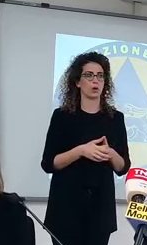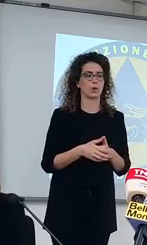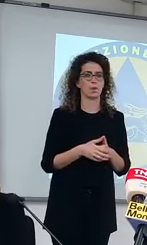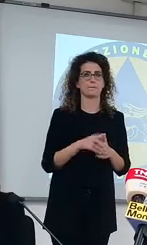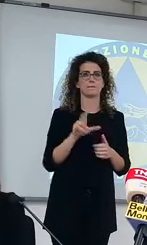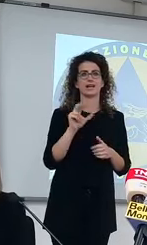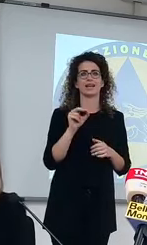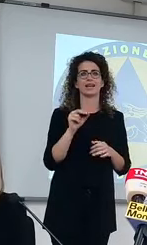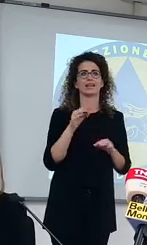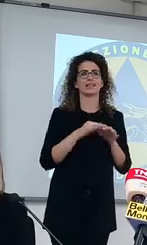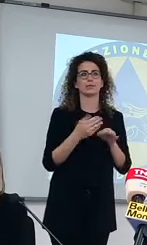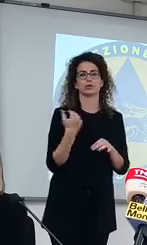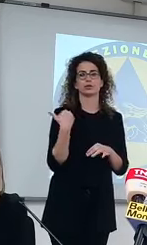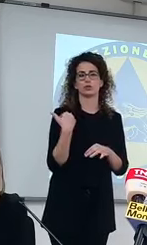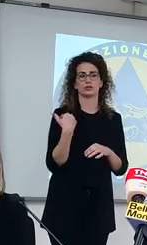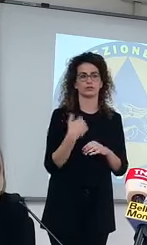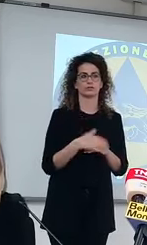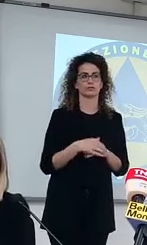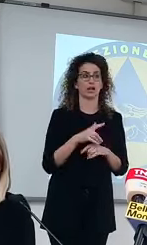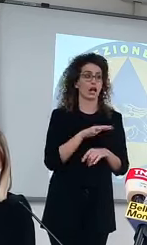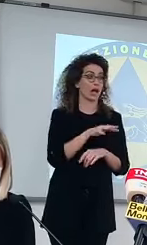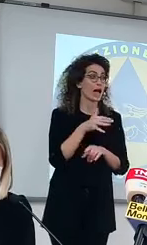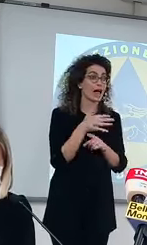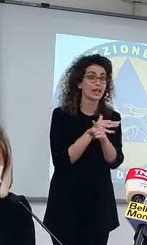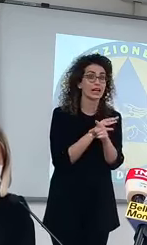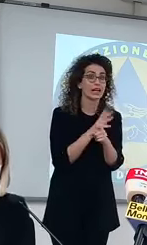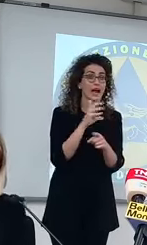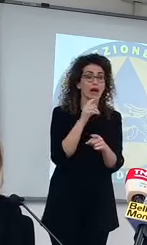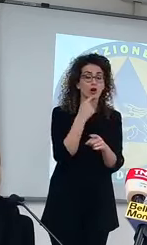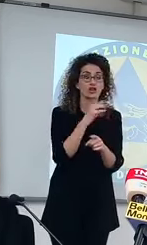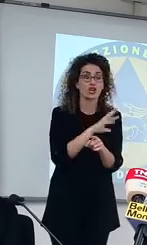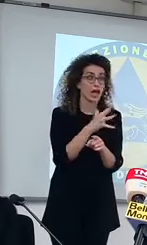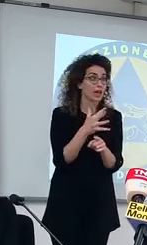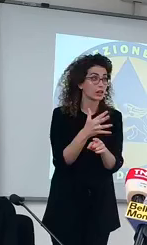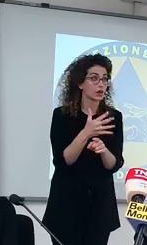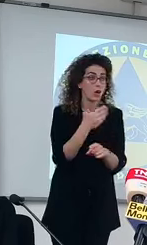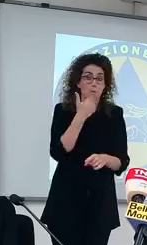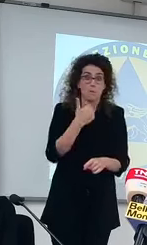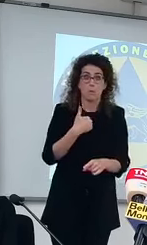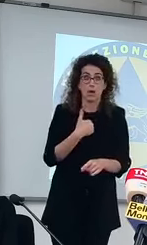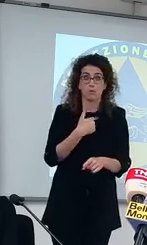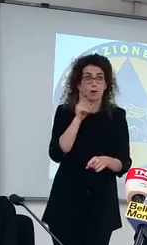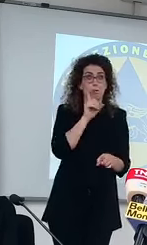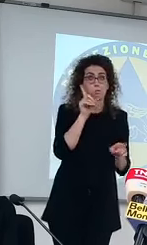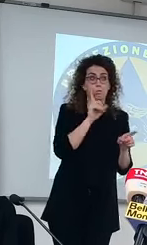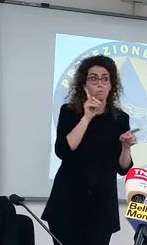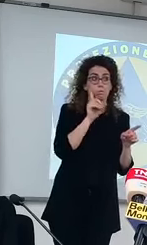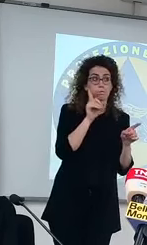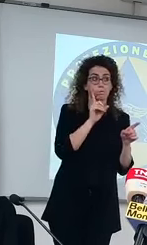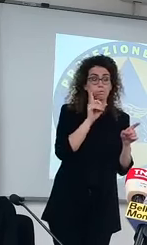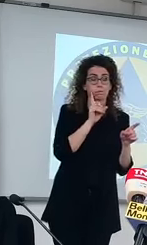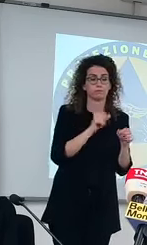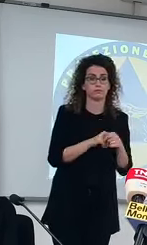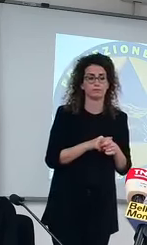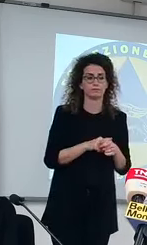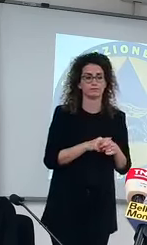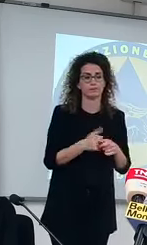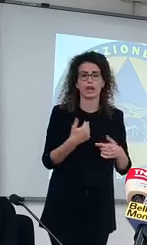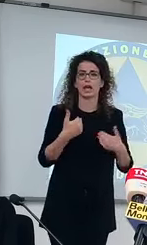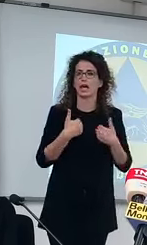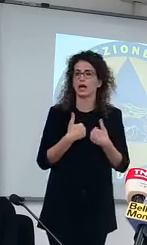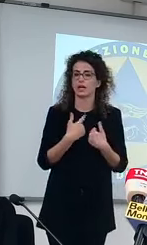mezz'ora fa. Allora era un altro. No, chiedo, non si me, sa. Per me è sempre lo stesso, nel senso che io mi ho tocca, un nome, mi